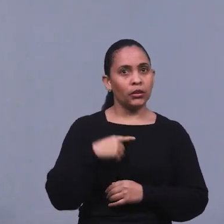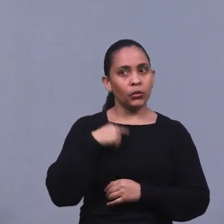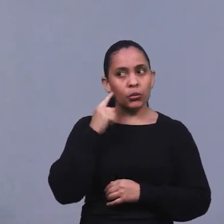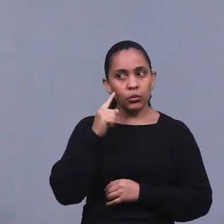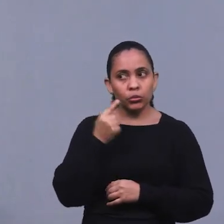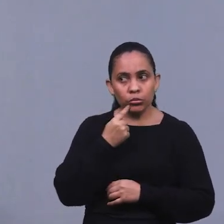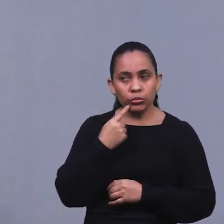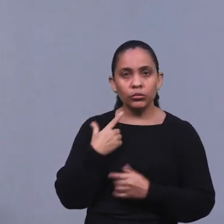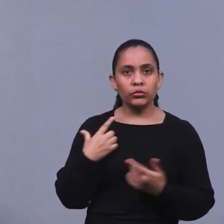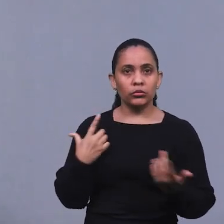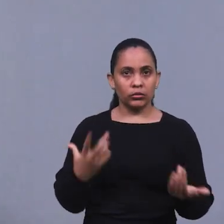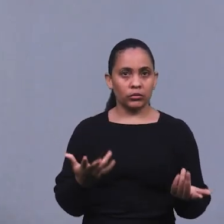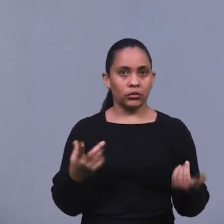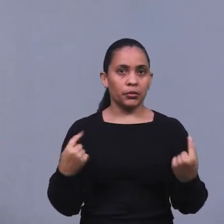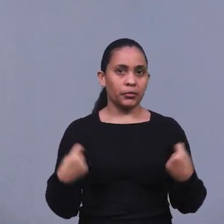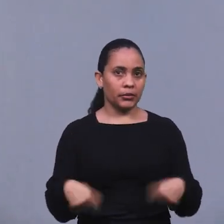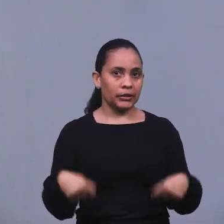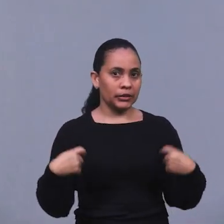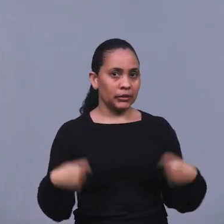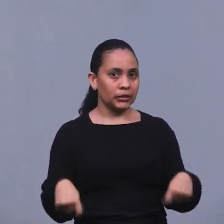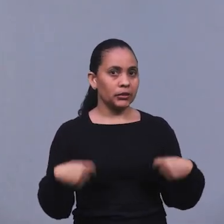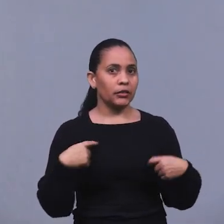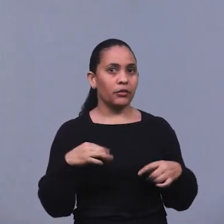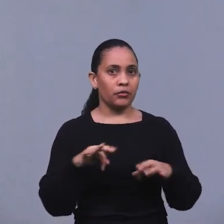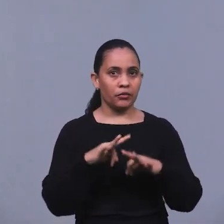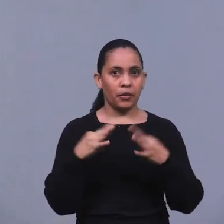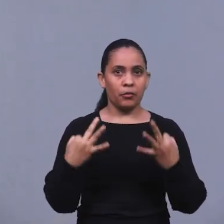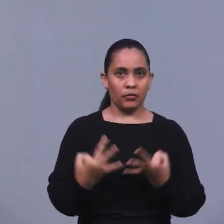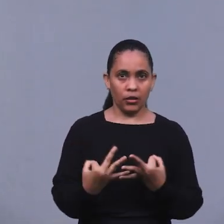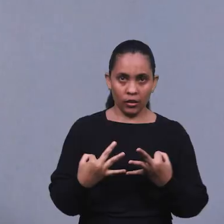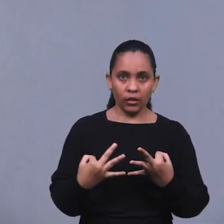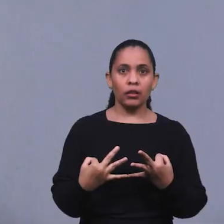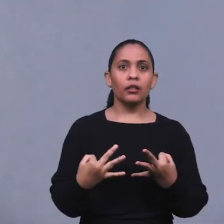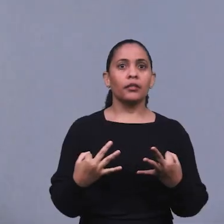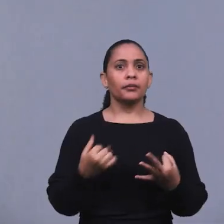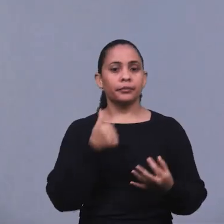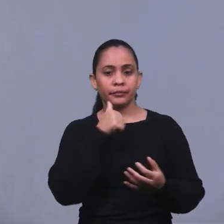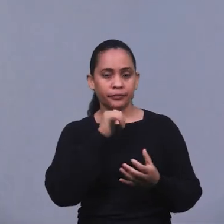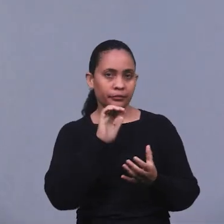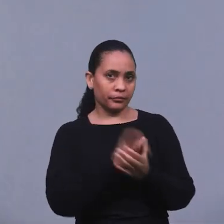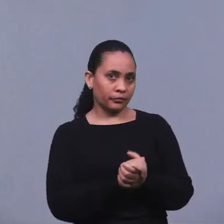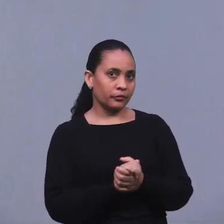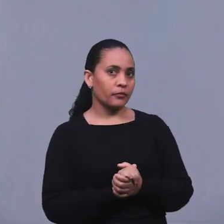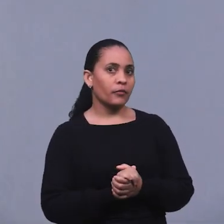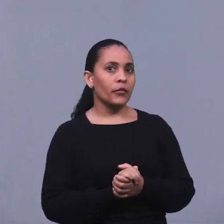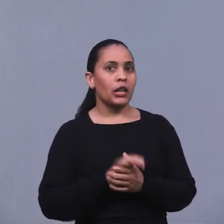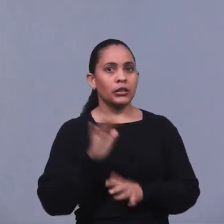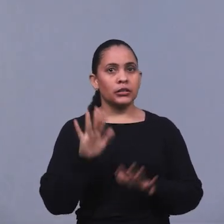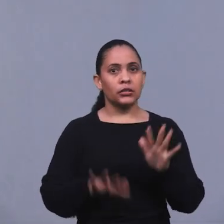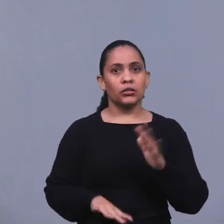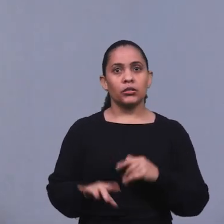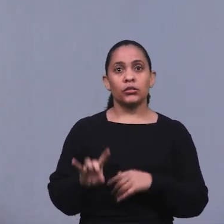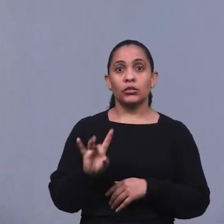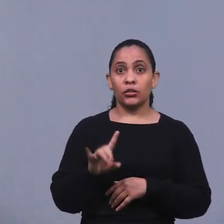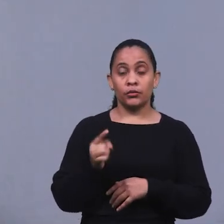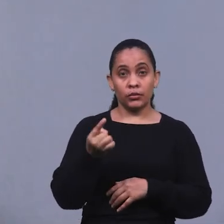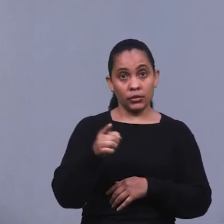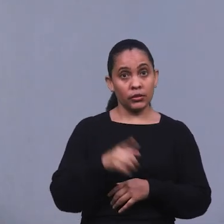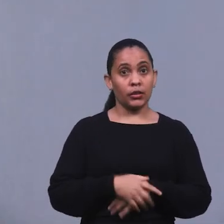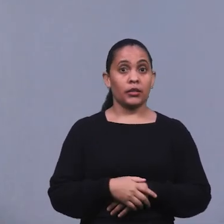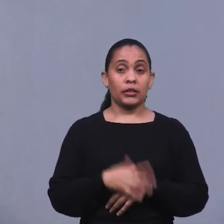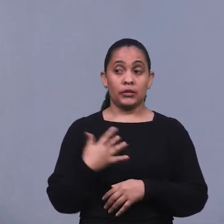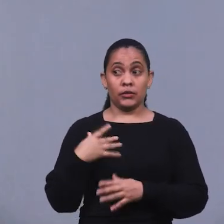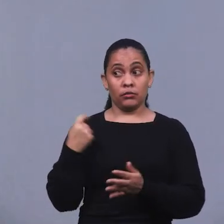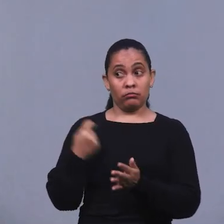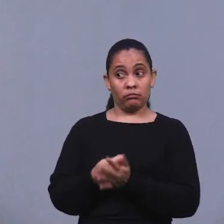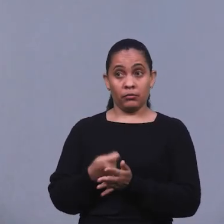aí, que, tem filhos, né, a família, filhos menores e esposa, às vezes é só você que trabalha em casa. E se você não